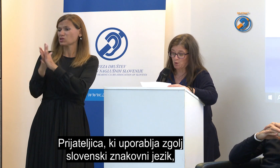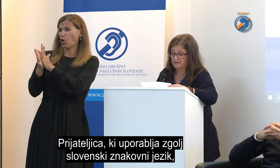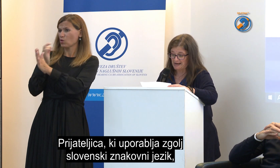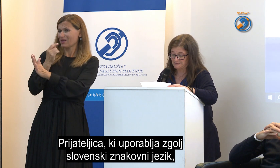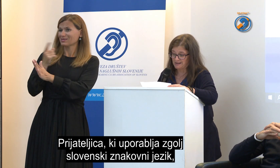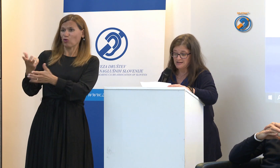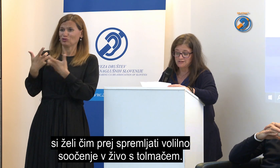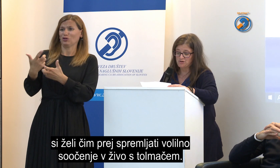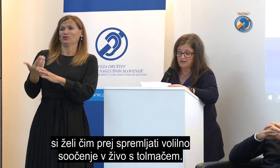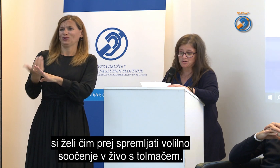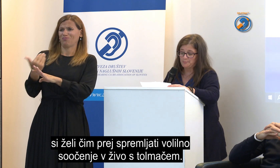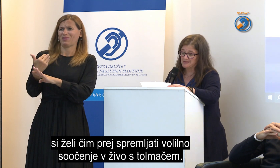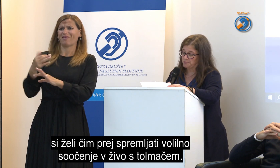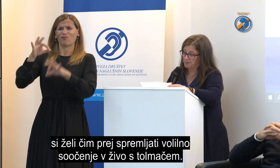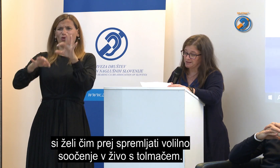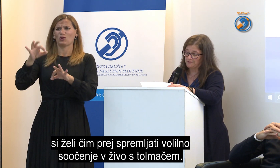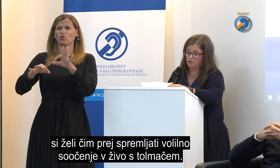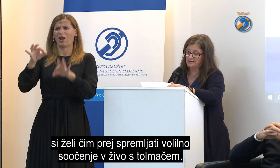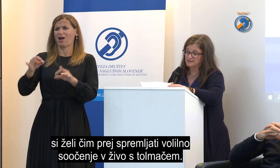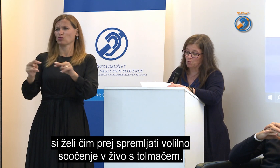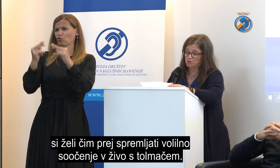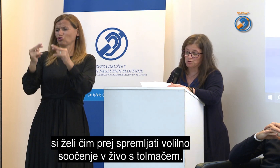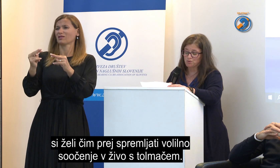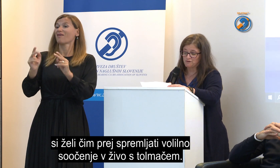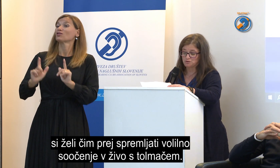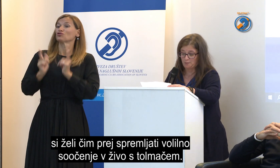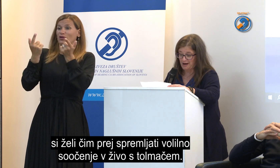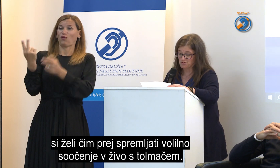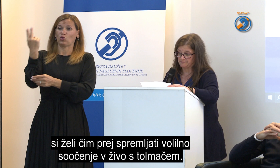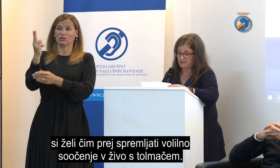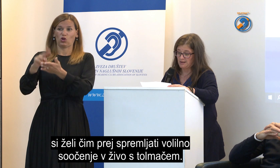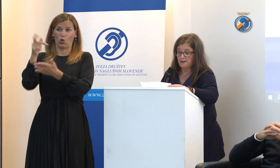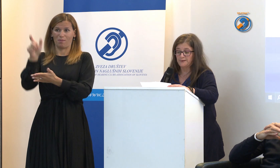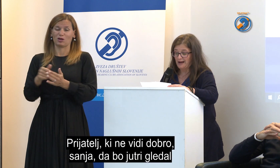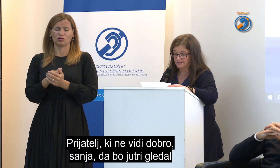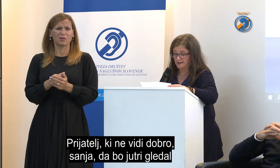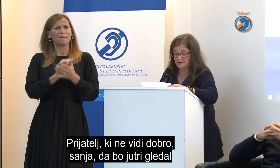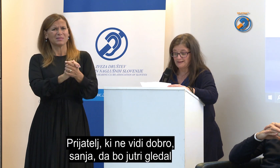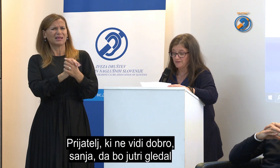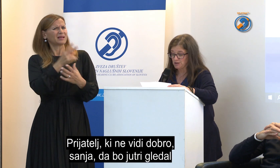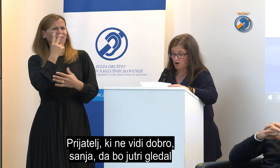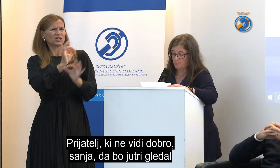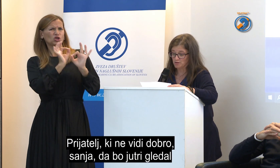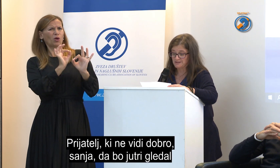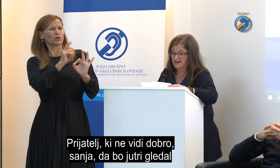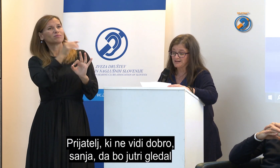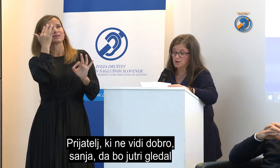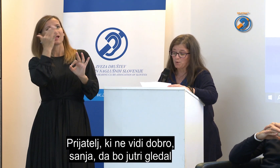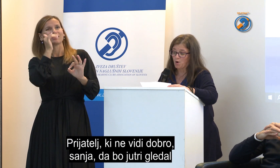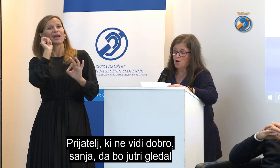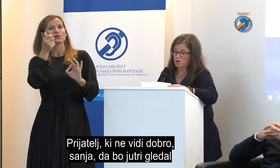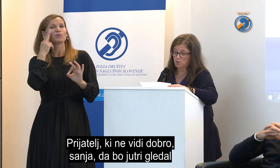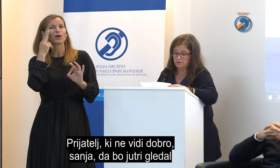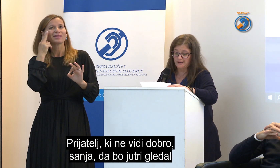slovensko znakovni jezik, si želi čim prej spremljati volilne soočenja v živo s tolmačem. Prijatelj, ki ne vidi dobro, sanja,